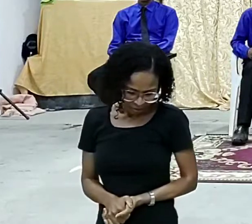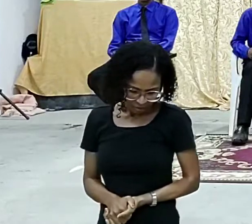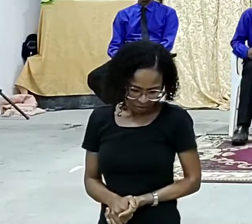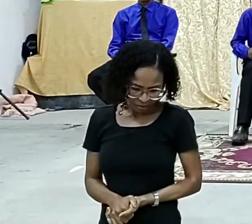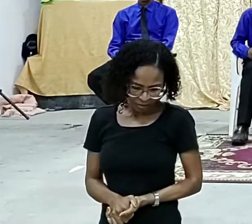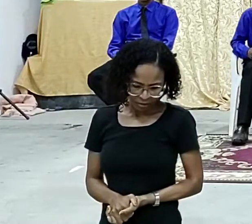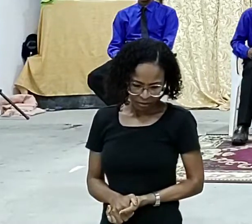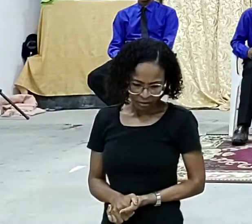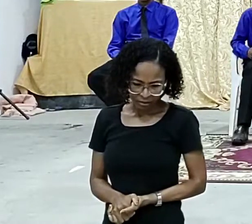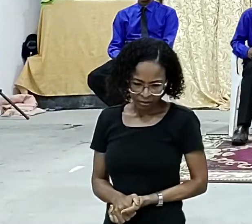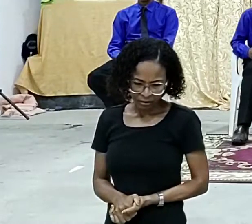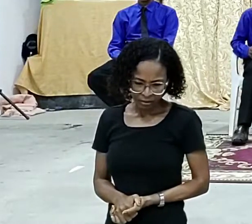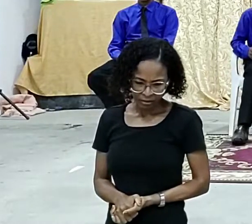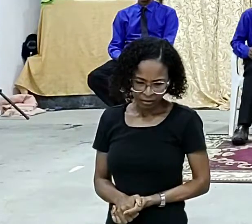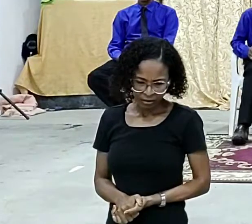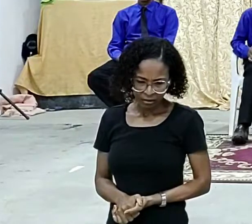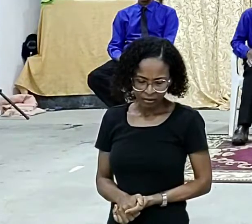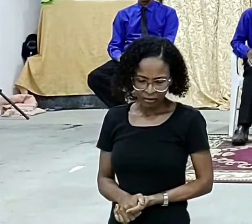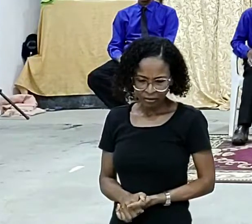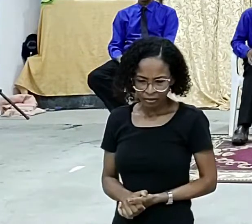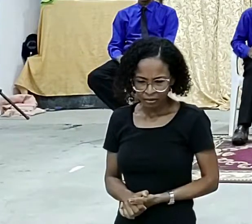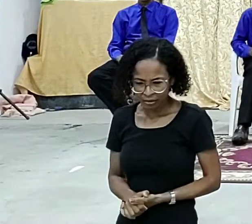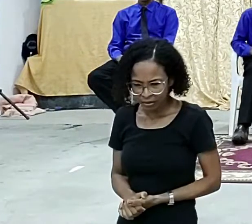eu sou uma pessoa